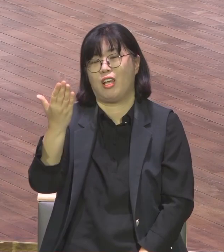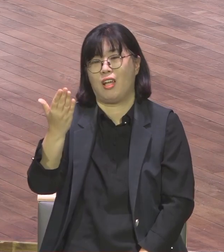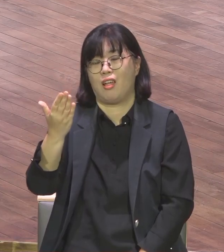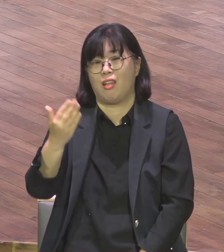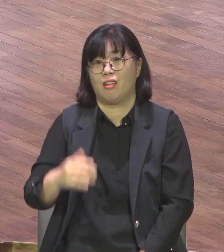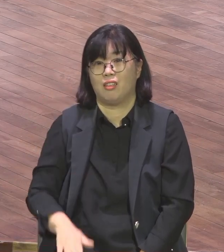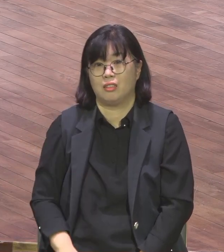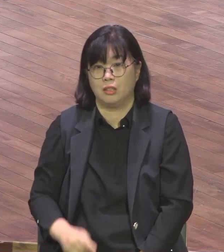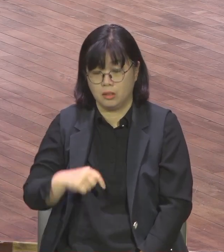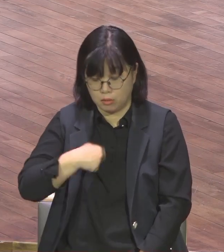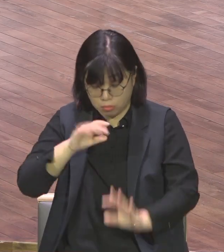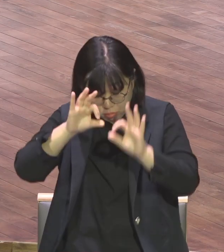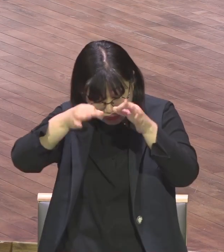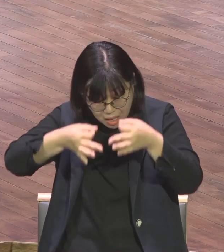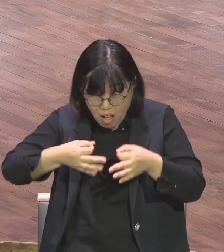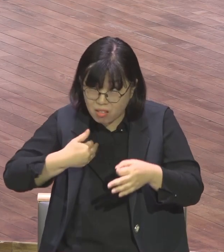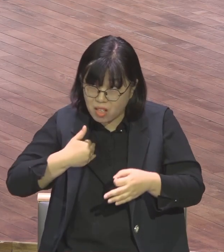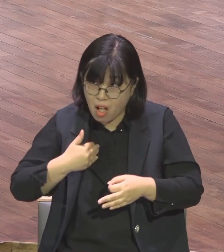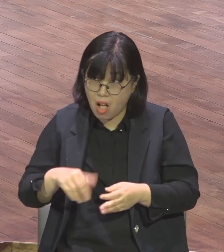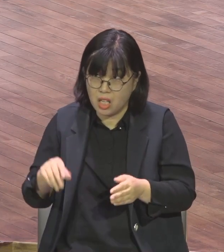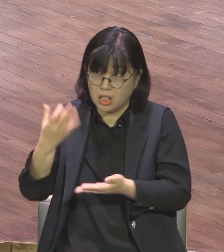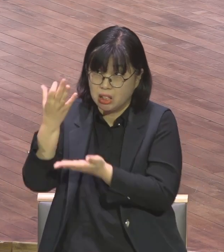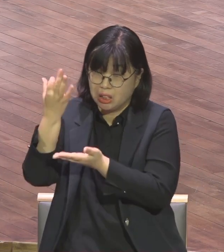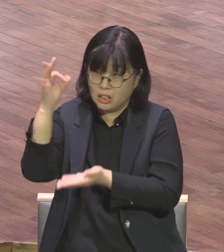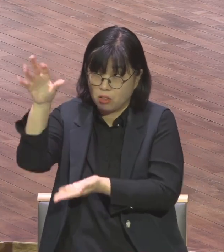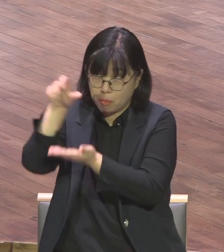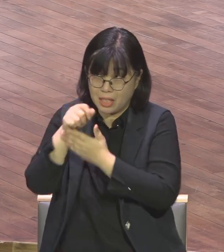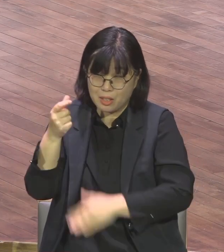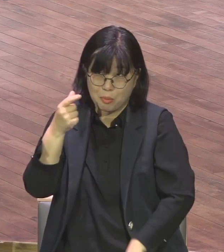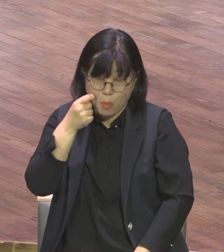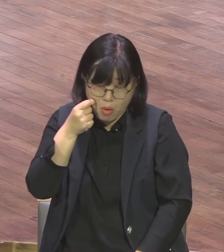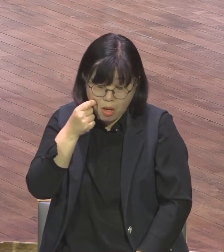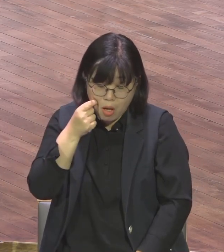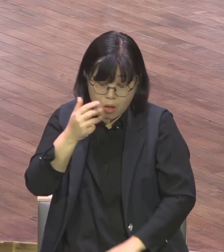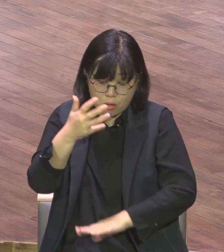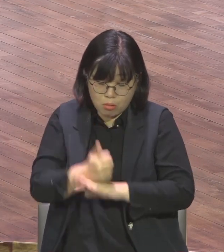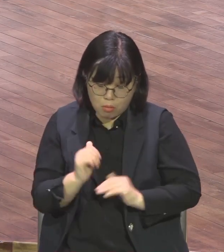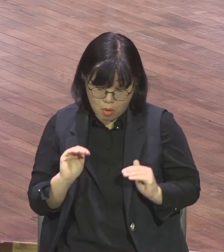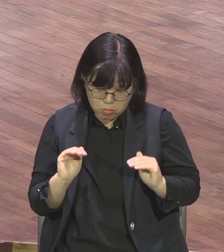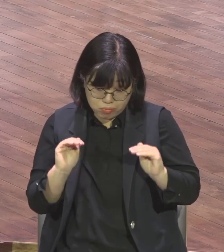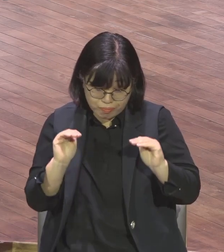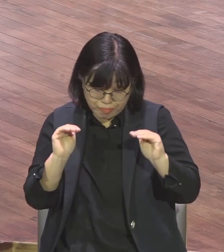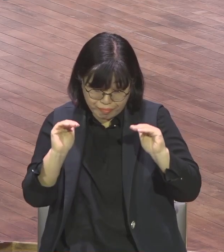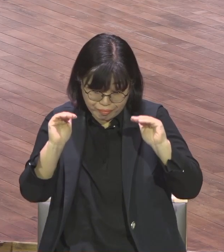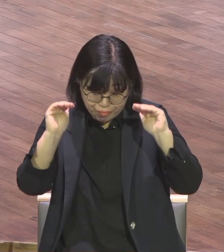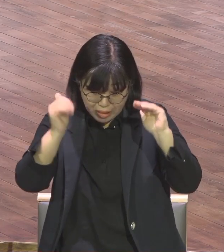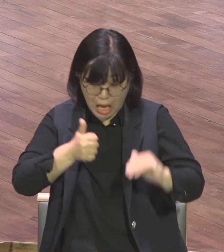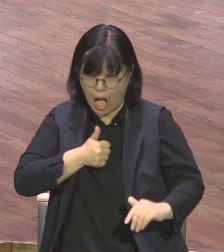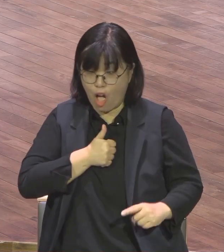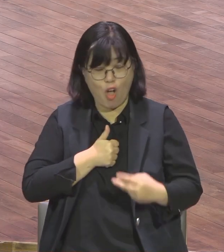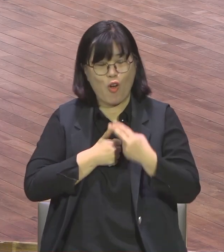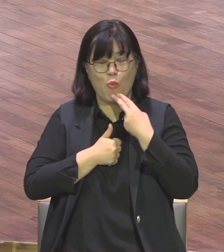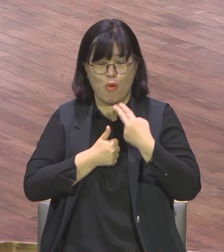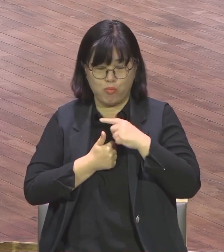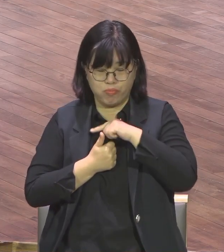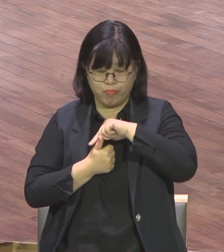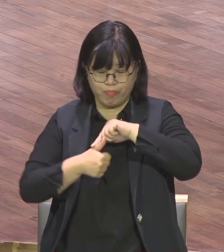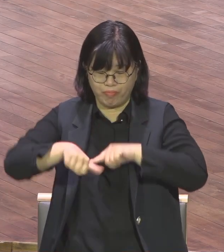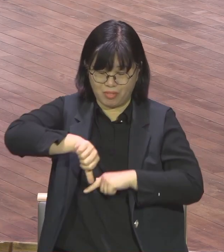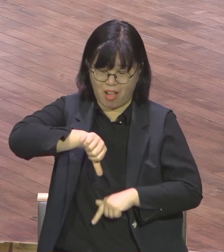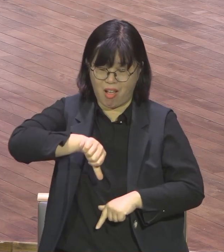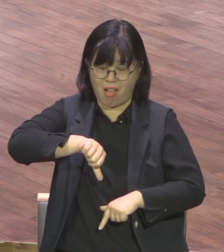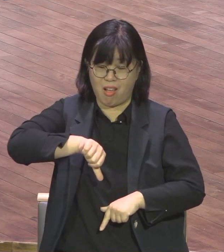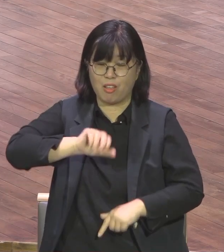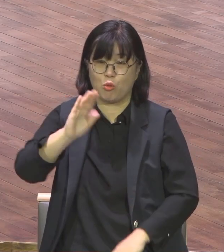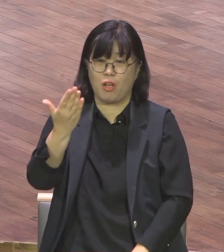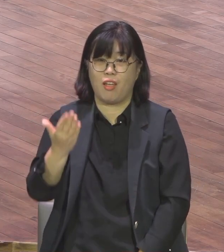안 하니까 다른 사람 인정할 수 없지요. 자기가 자기 자신 인정 안 하는데 이런 사람들이 의외로 많습니다.